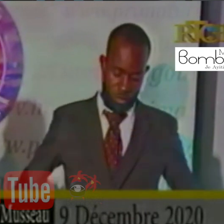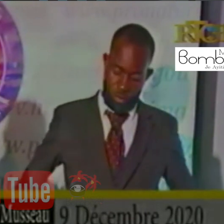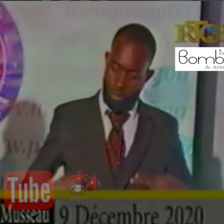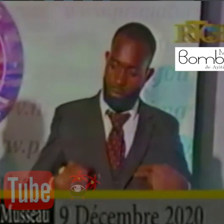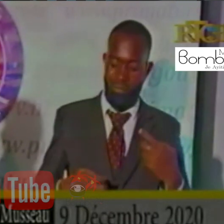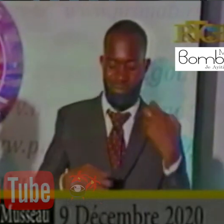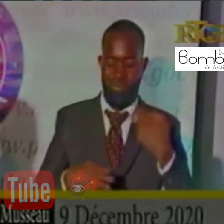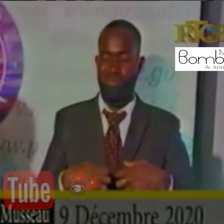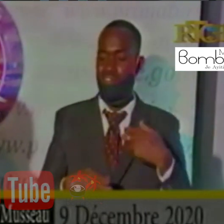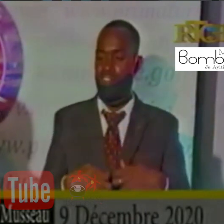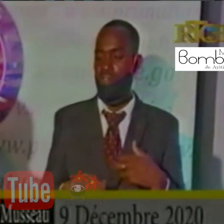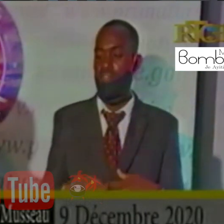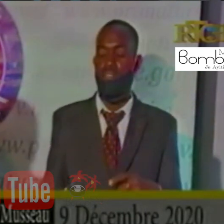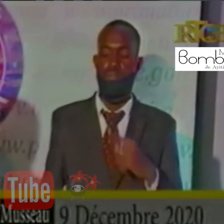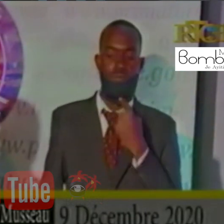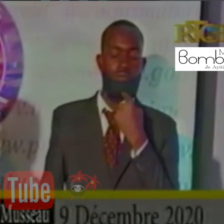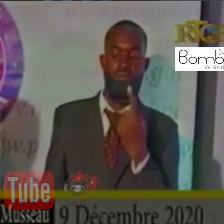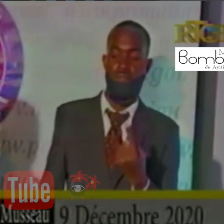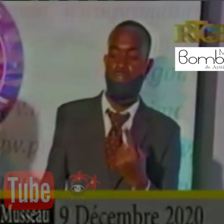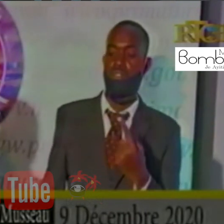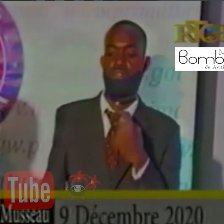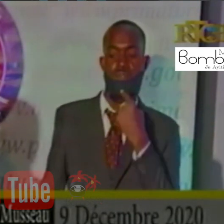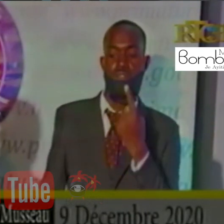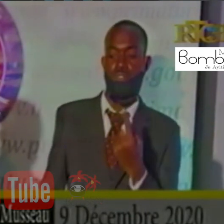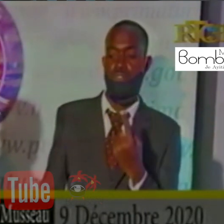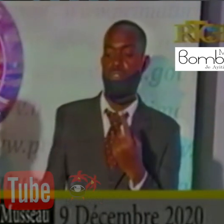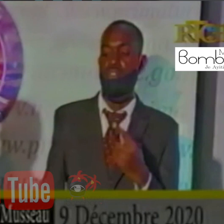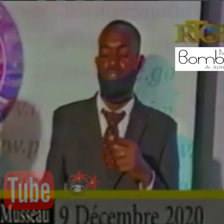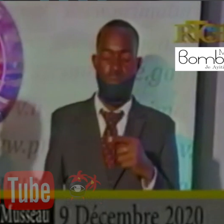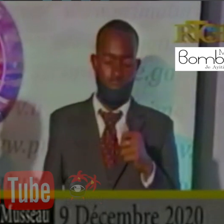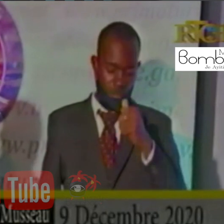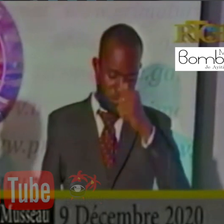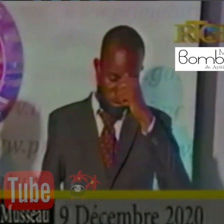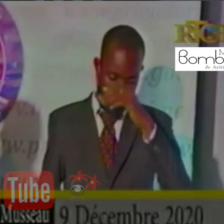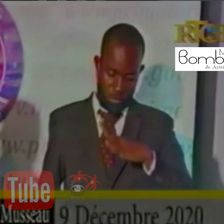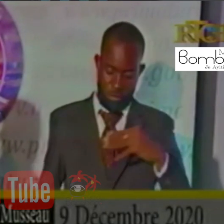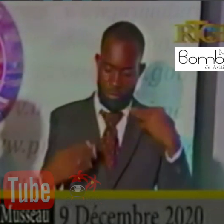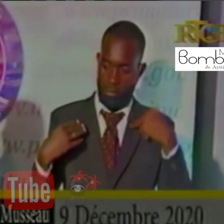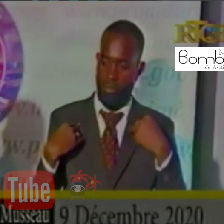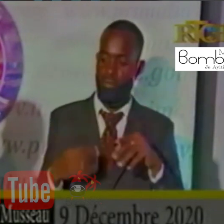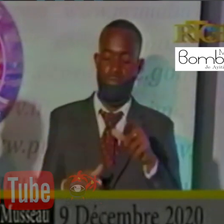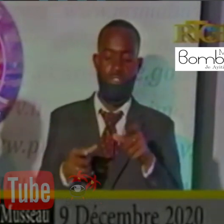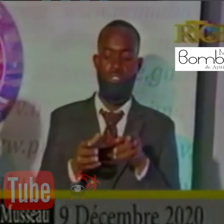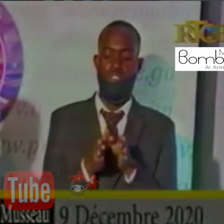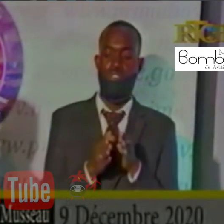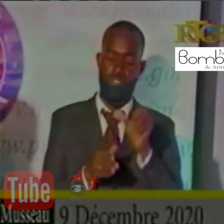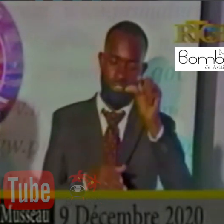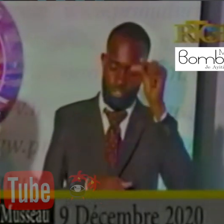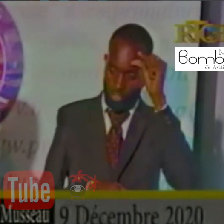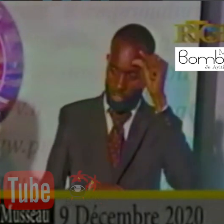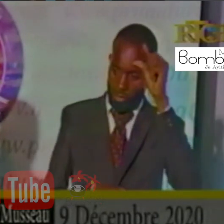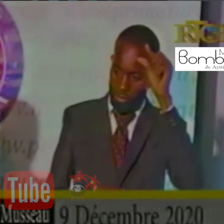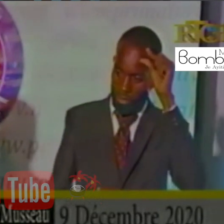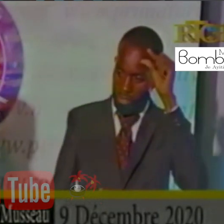difficile. Je veux citer, et je cite, Maître Gérard Gougue. La vie a voulu, par ses